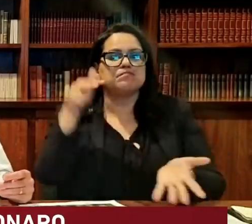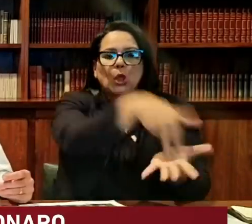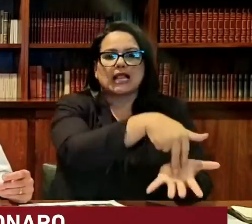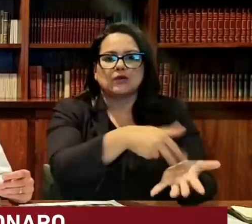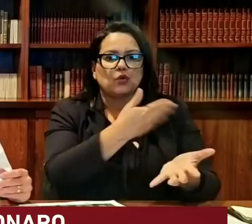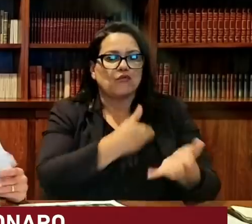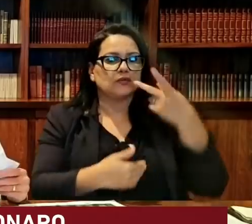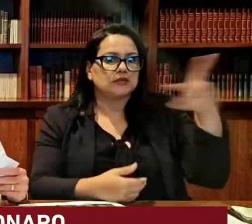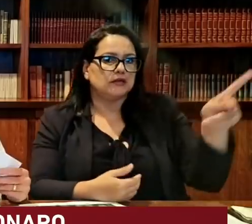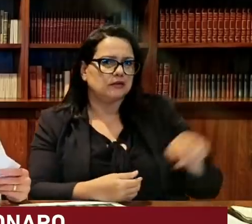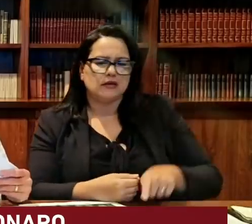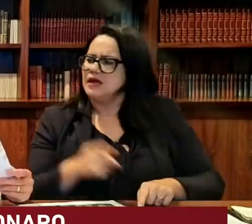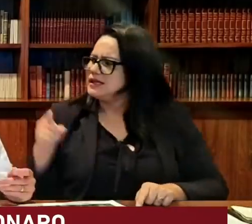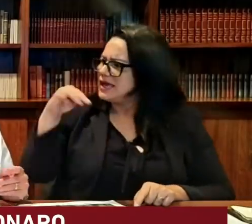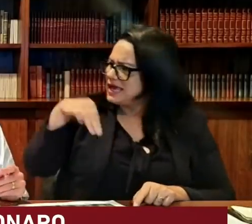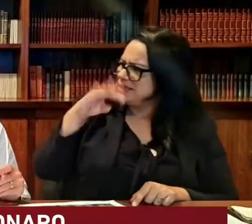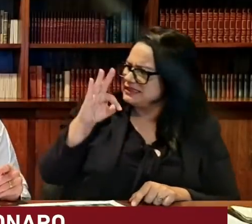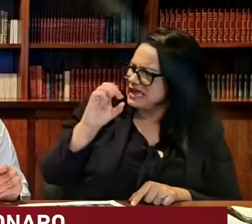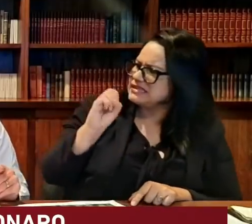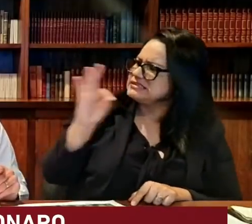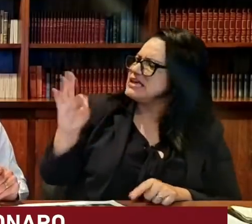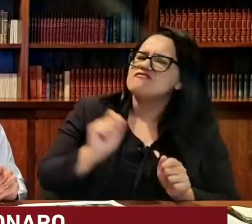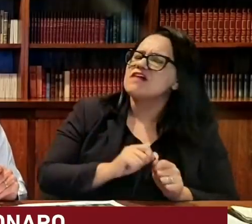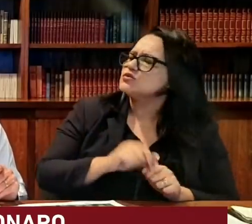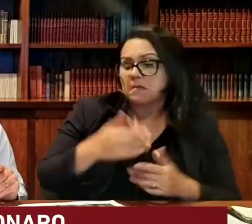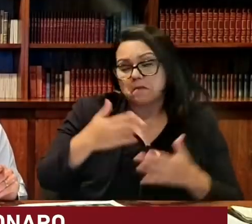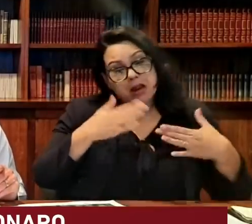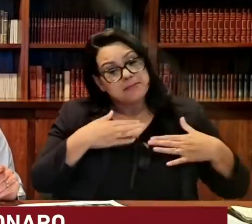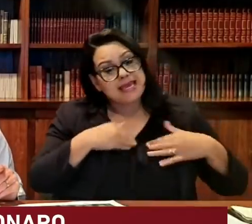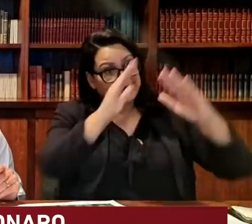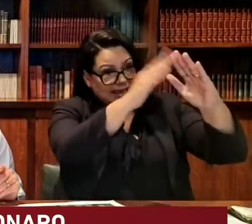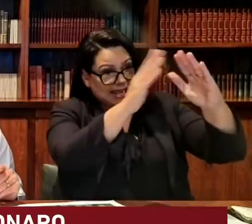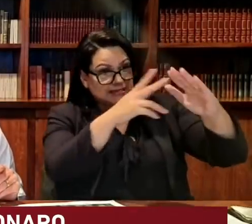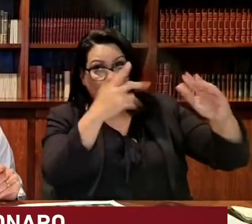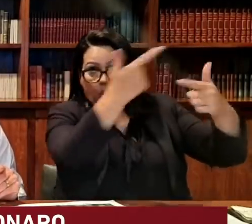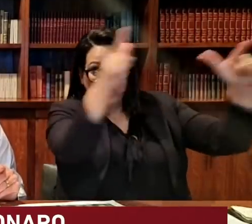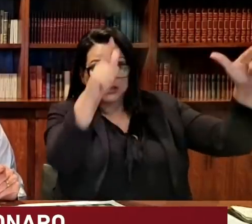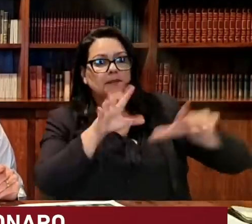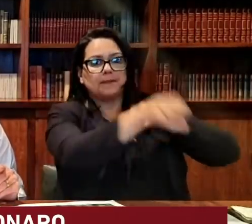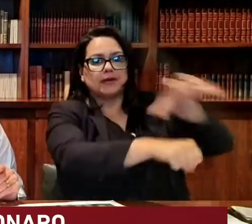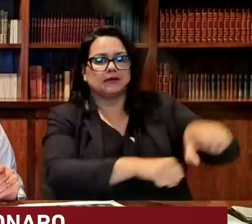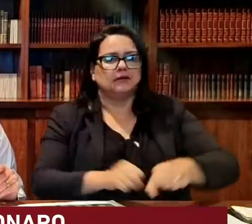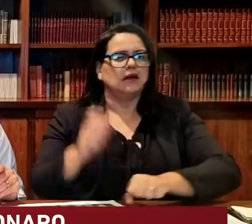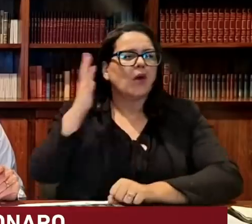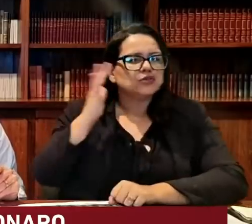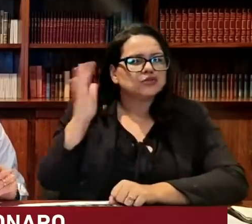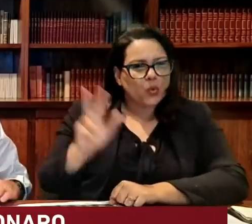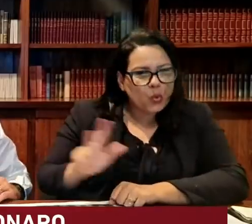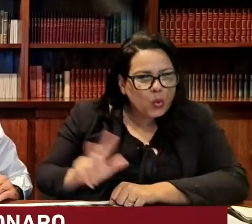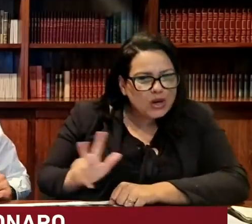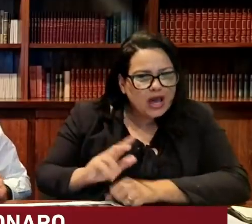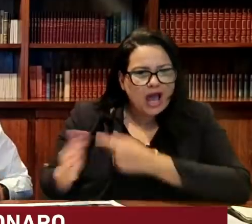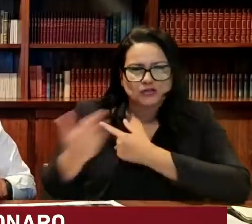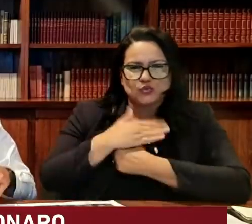esse pessoal produz? Para mim, produz invasão de terra, mas invasão de casa, mas nada além disso. O Lula está facilitando o nosso trabalho, presidente,